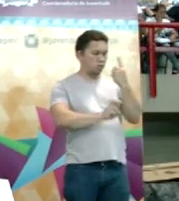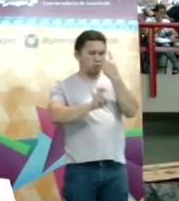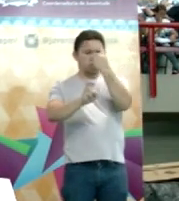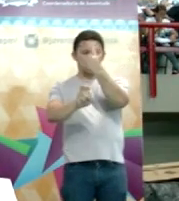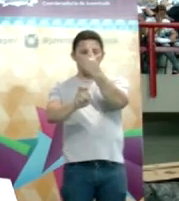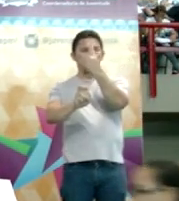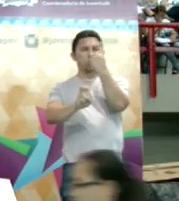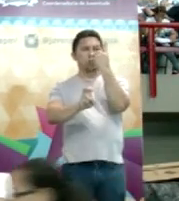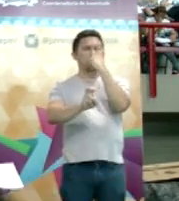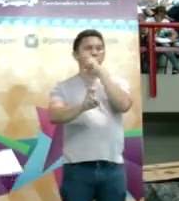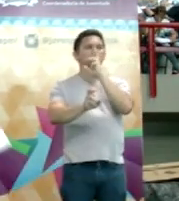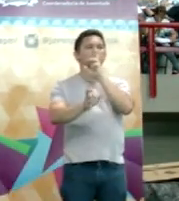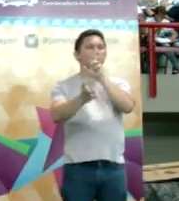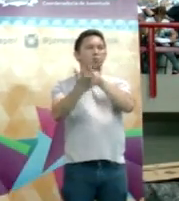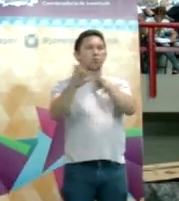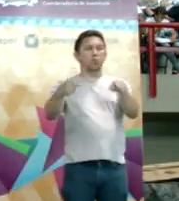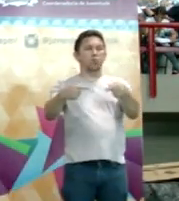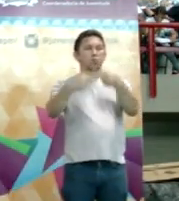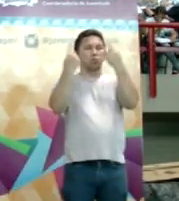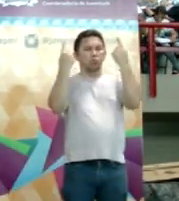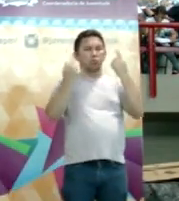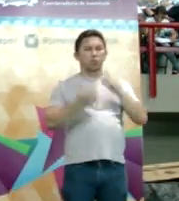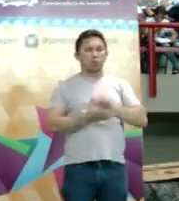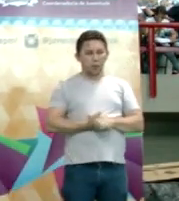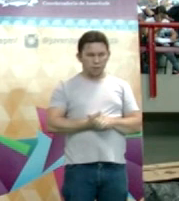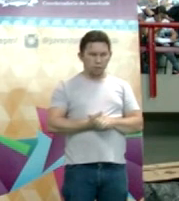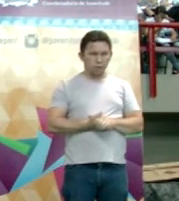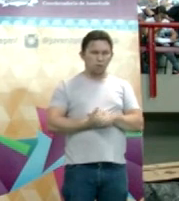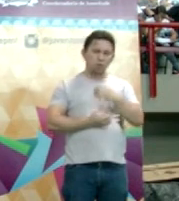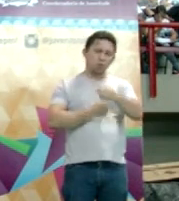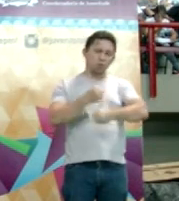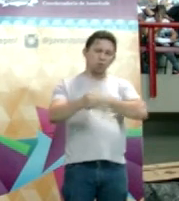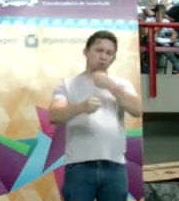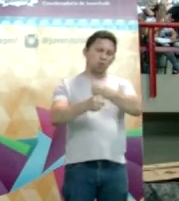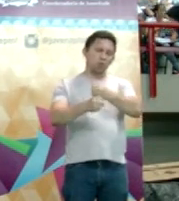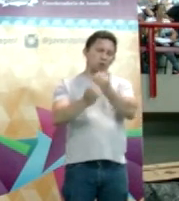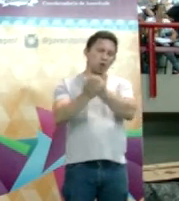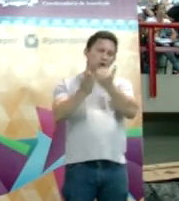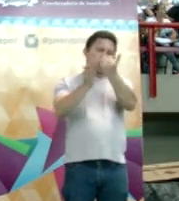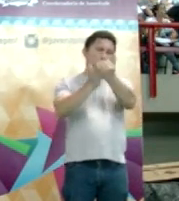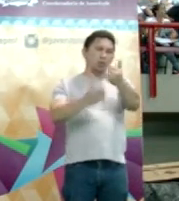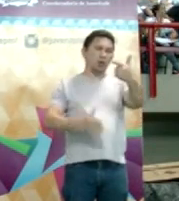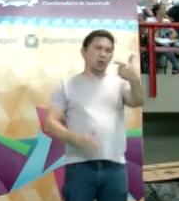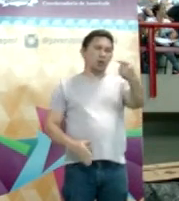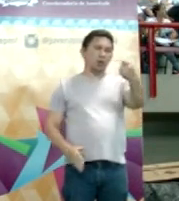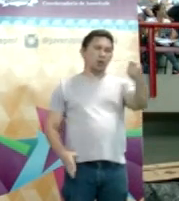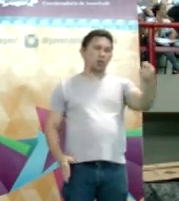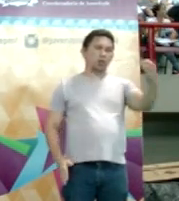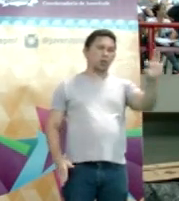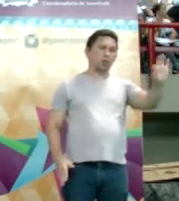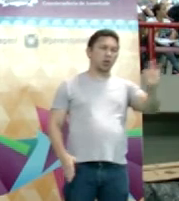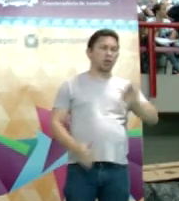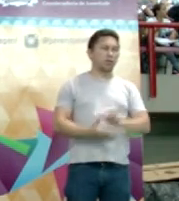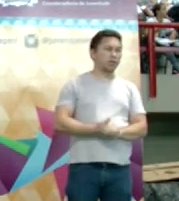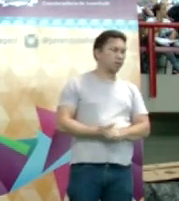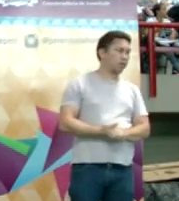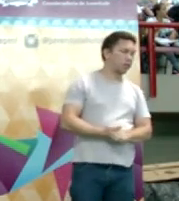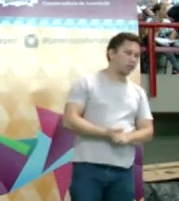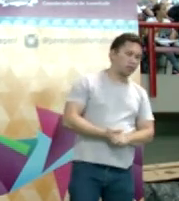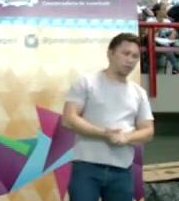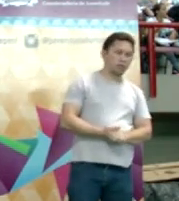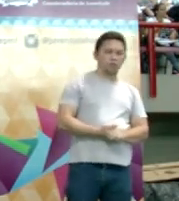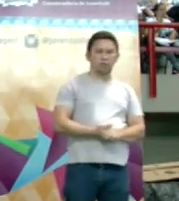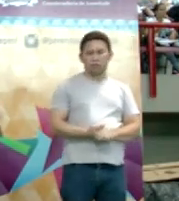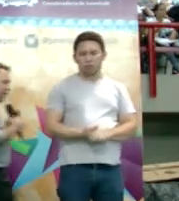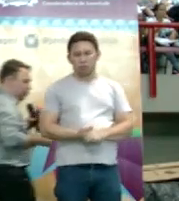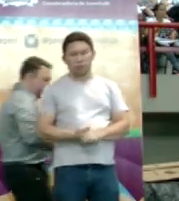desse valor, eu vou descobrir quanto a mais eles vão beber, tá certo? Quanto a mais eles